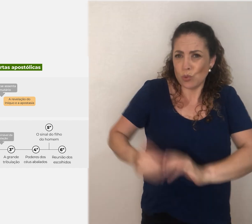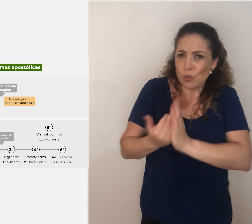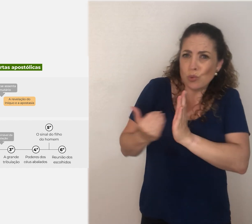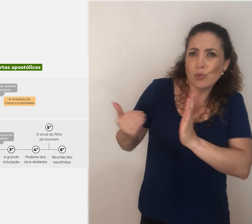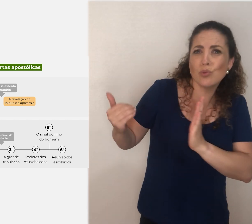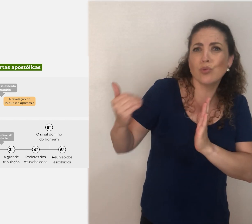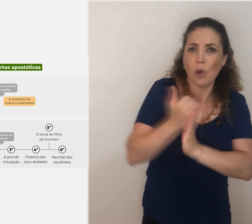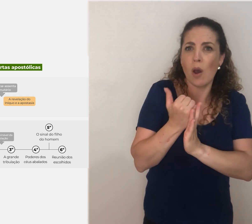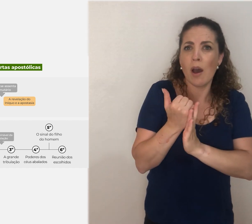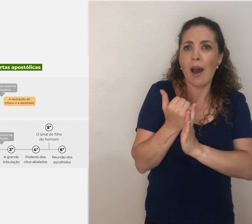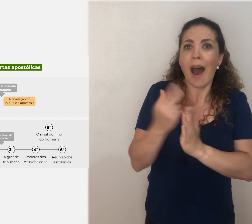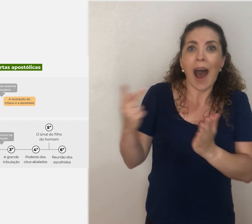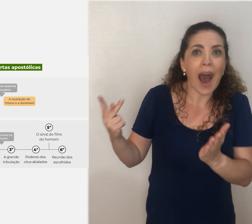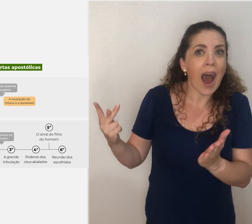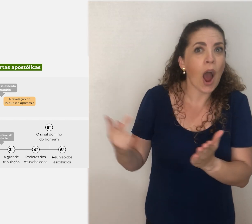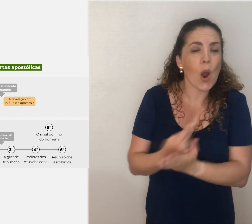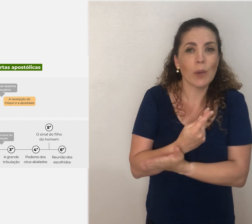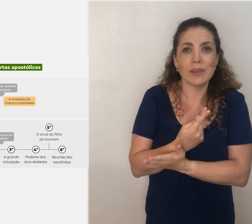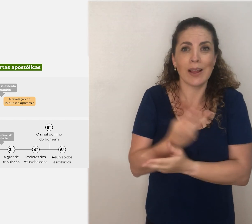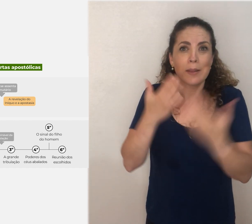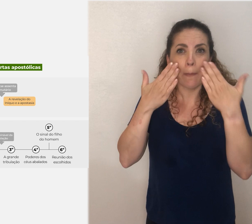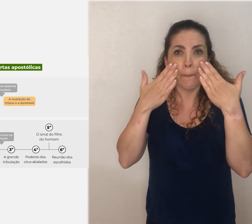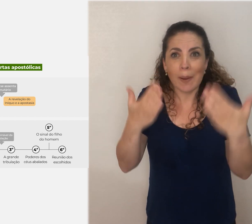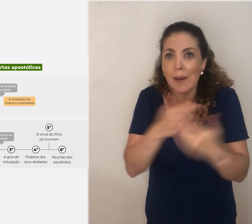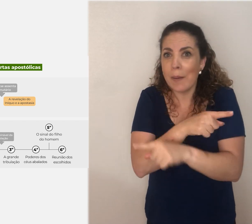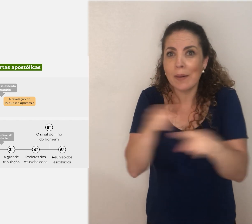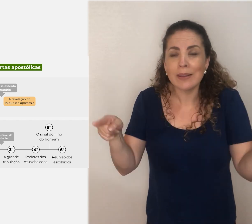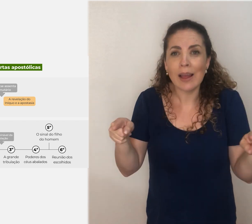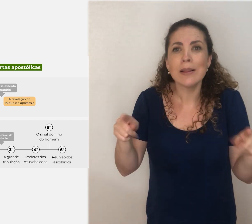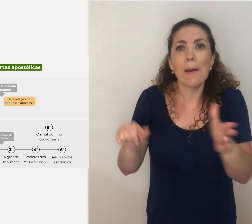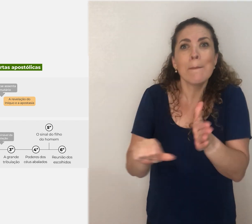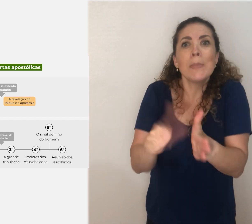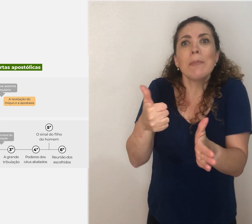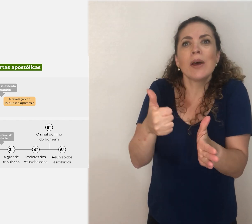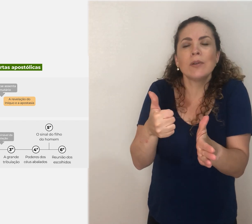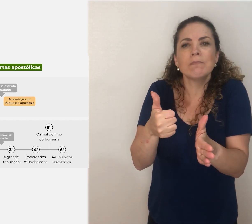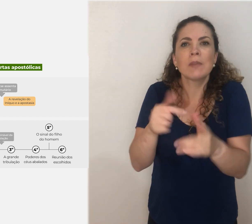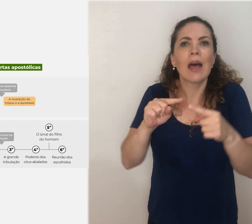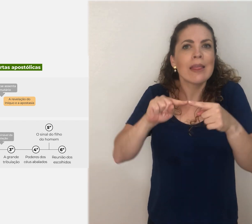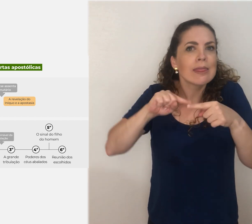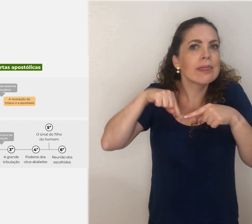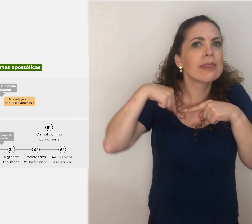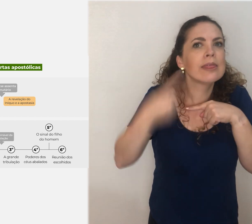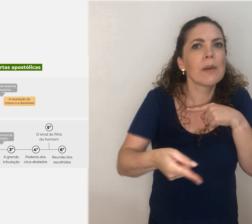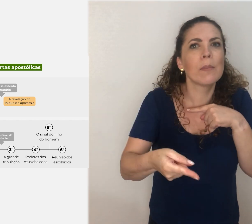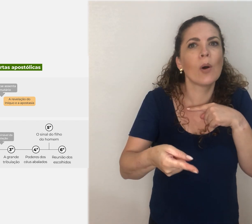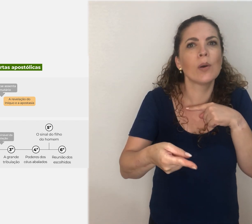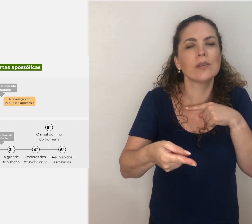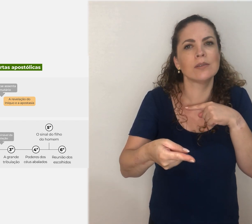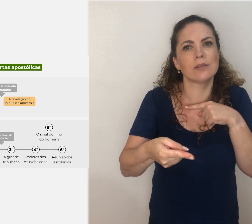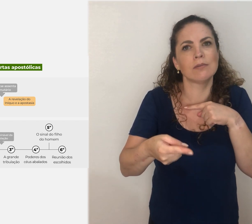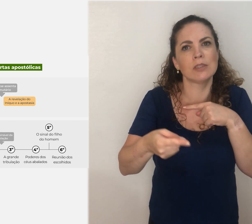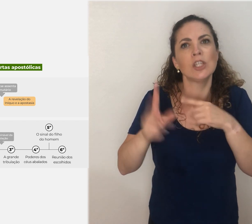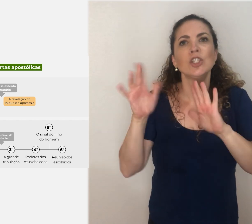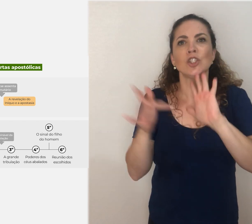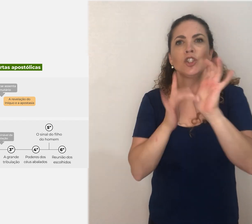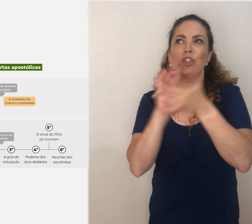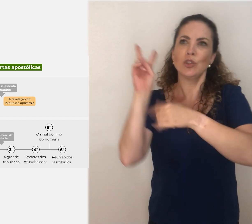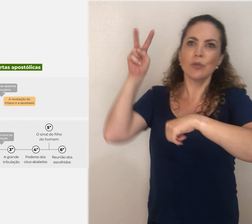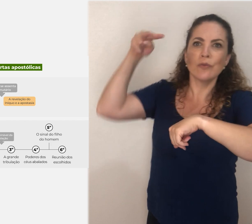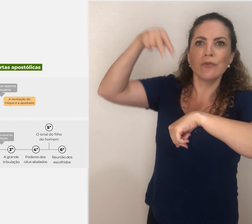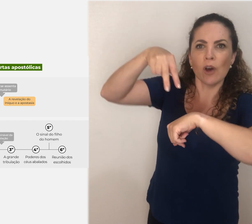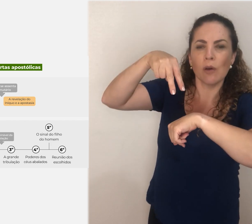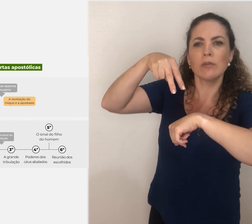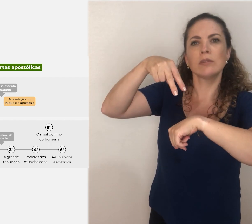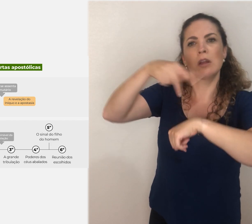arrebatamento. Então, a igreja estará aqui, sim, quando o anticristo se manifestar. E Paulo